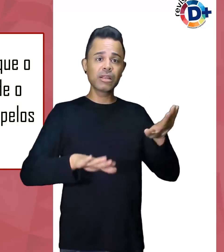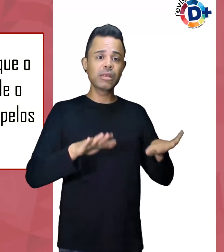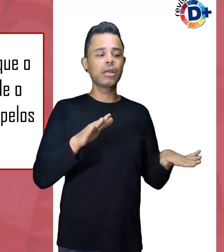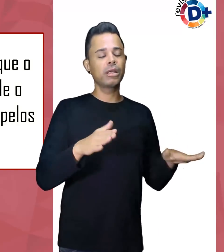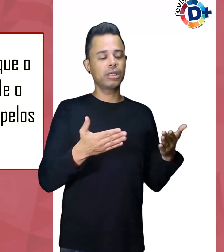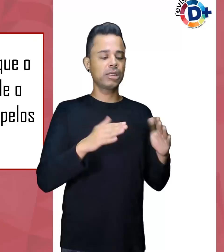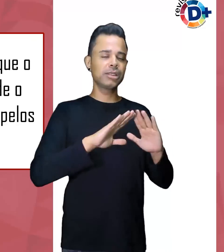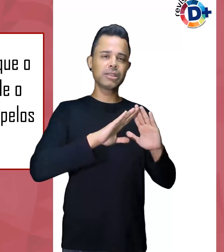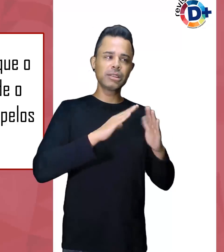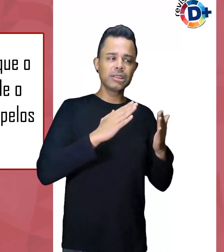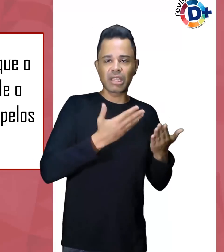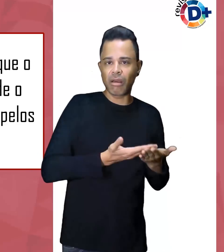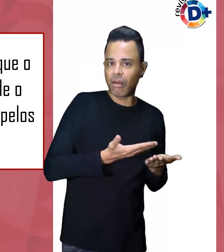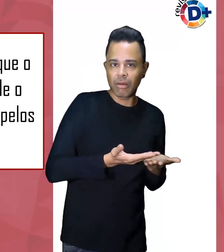planejar a tradução e interpretação.